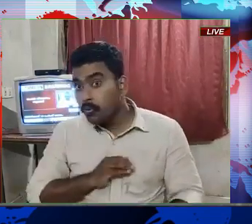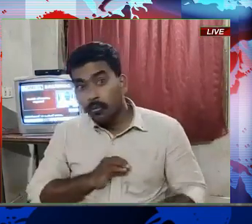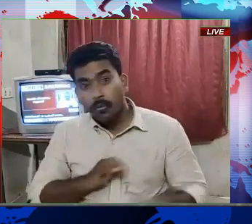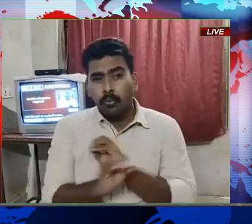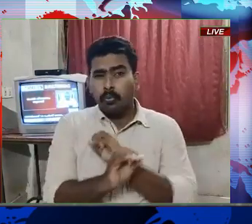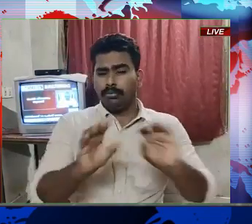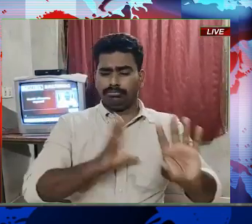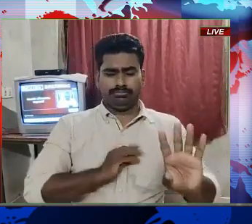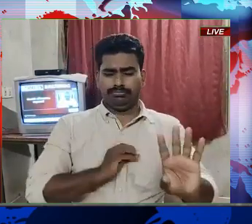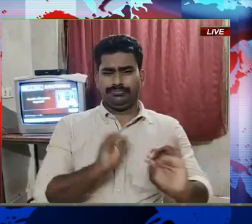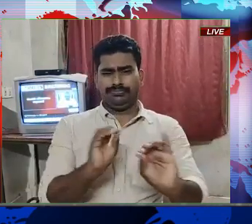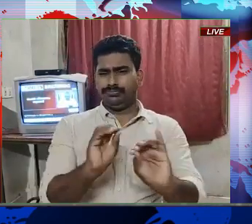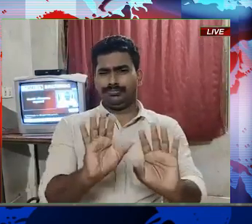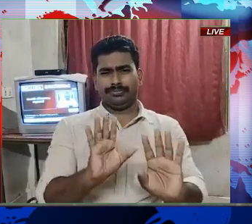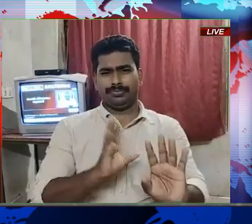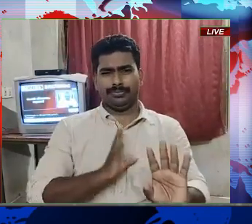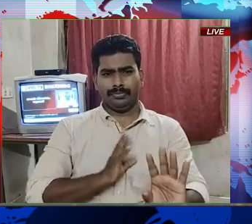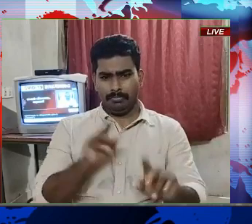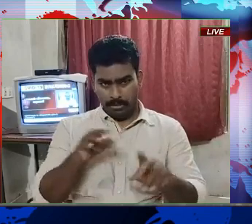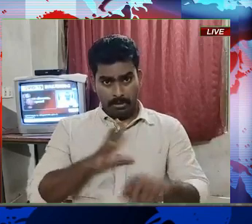സ്വയം ബാഡ്ജ് അച്ചടിച്ച്